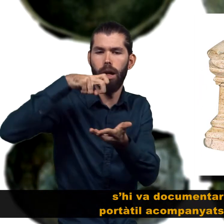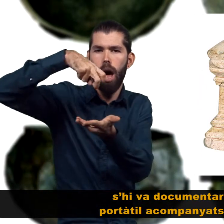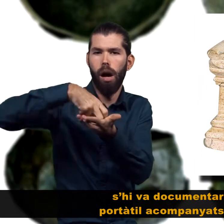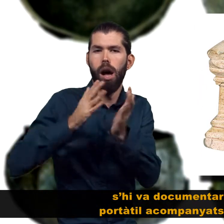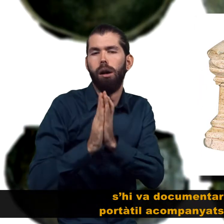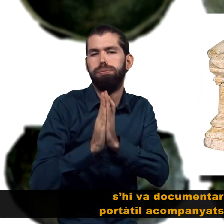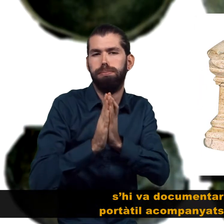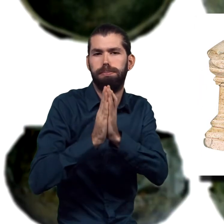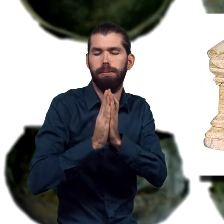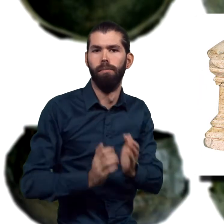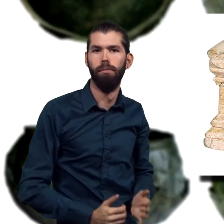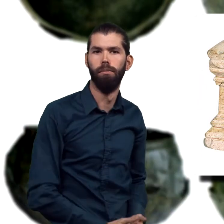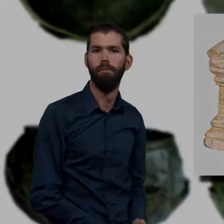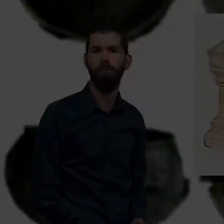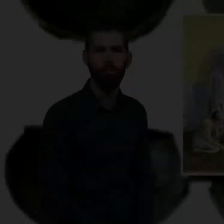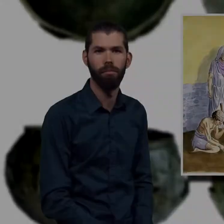d'ofrenes.